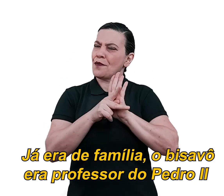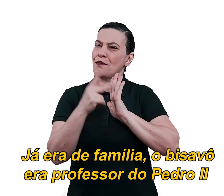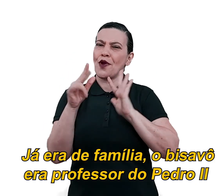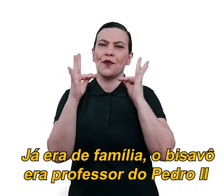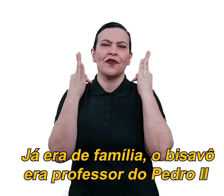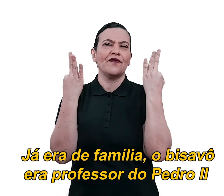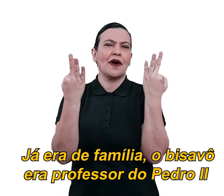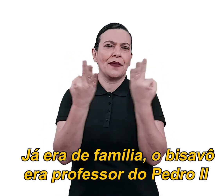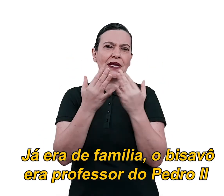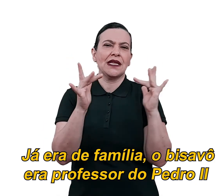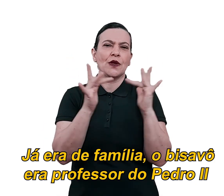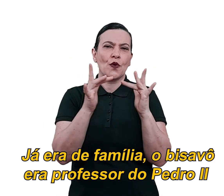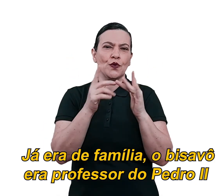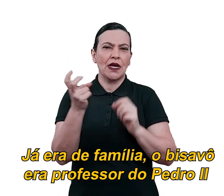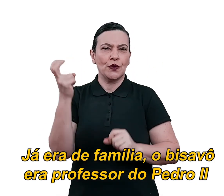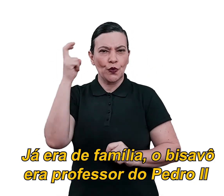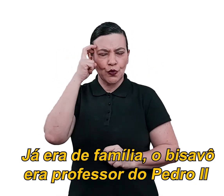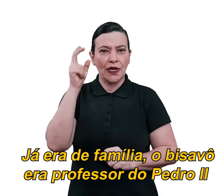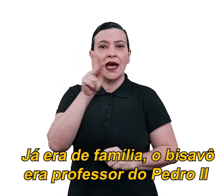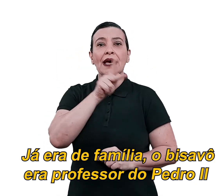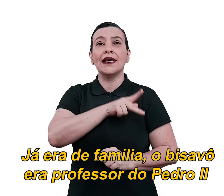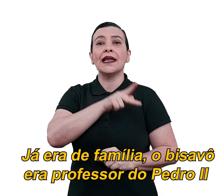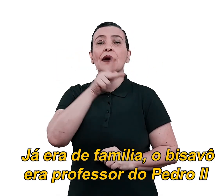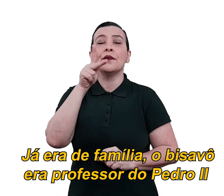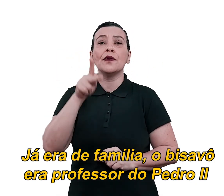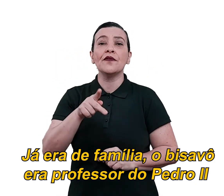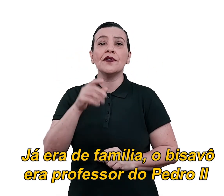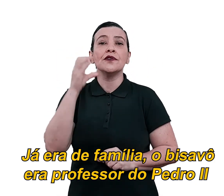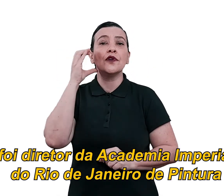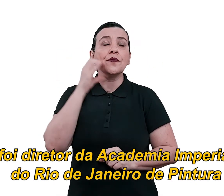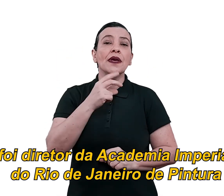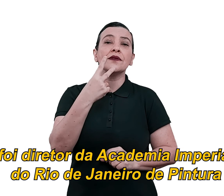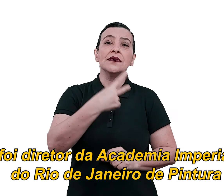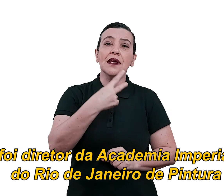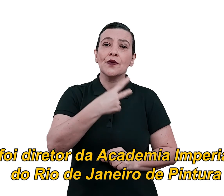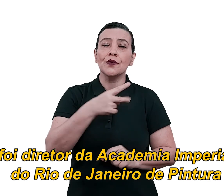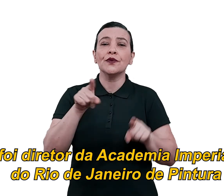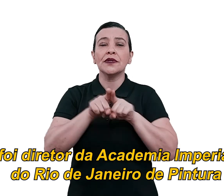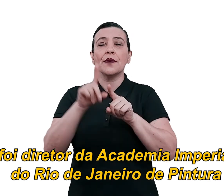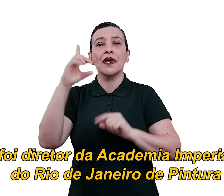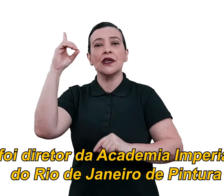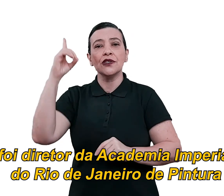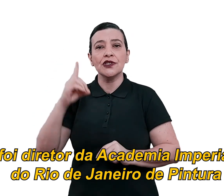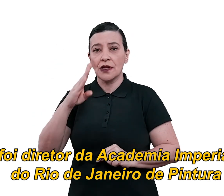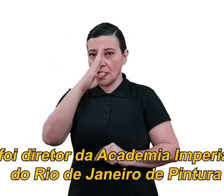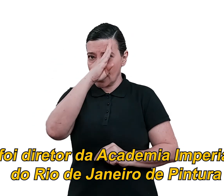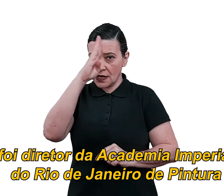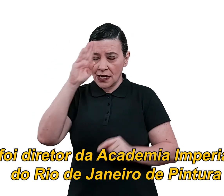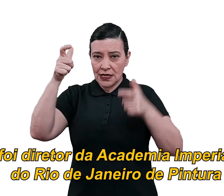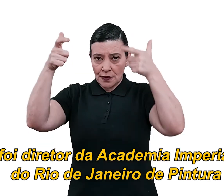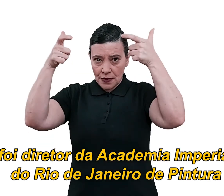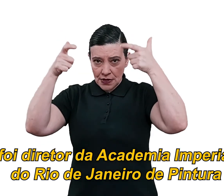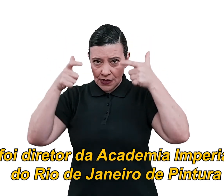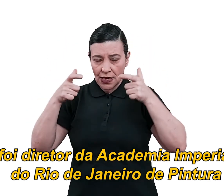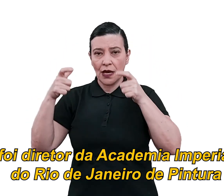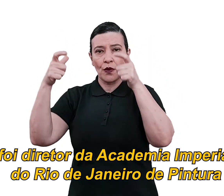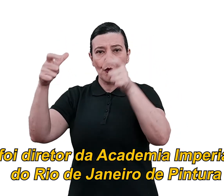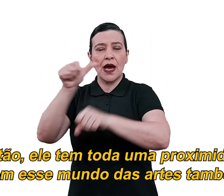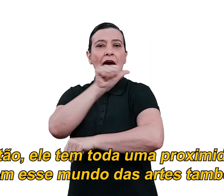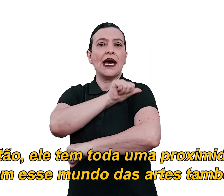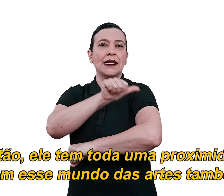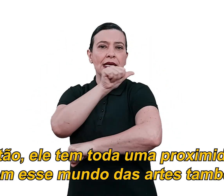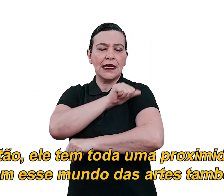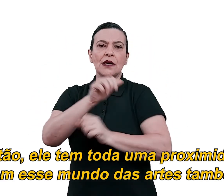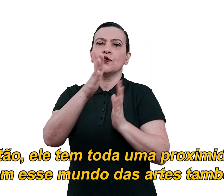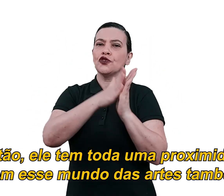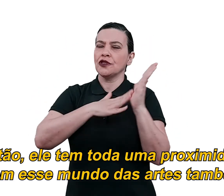de família, né? O bisavô era professor do Pedro II, né? Foi diretor da Academia Imperial do Rio de Janeiro de Pintura. Então